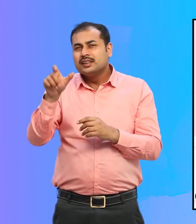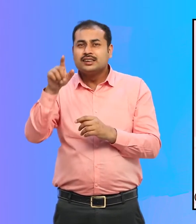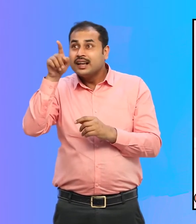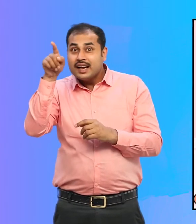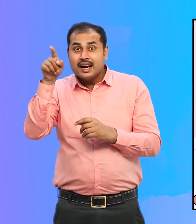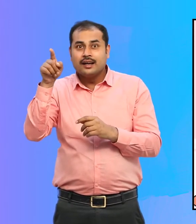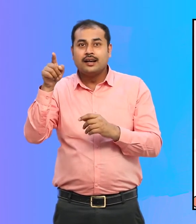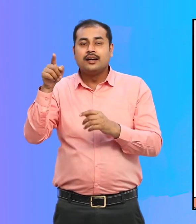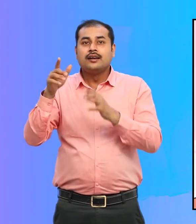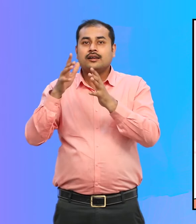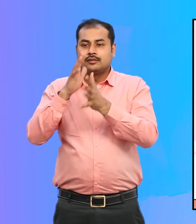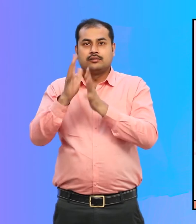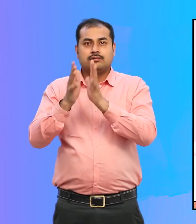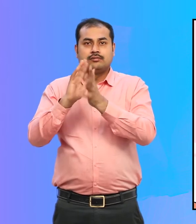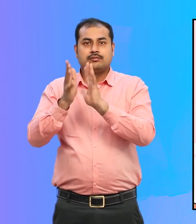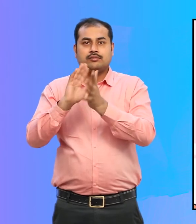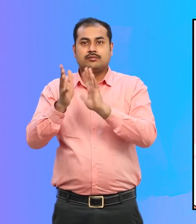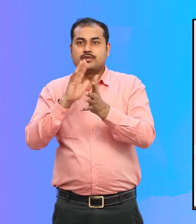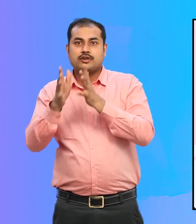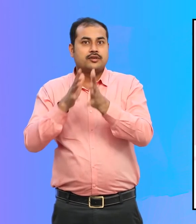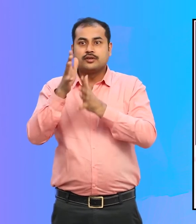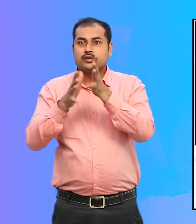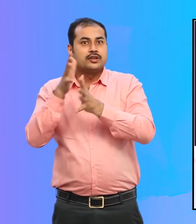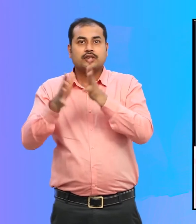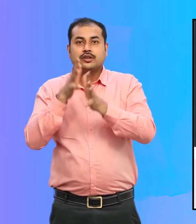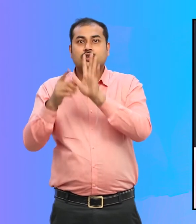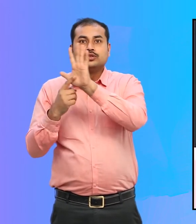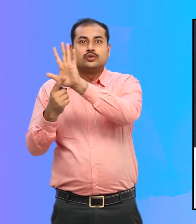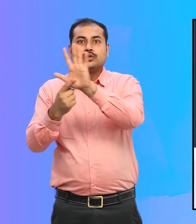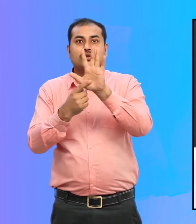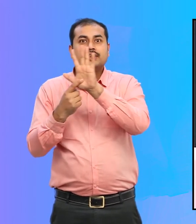ये बोले जा रहे समाचारों को संकेतों से बताते हैं कि